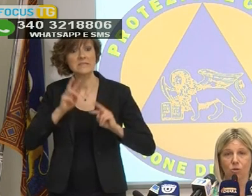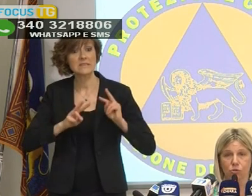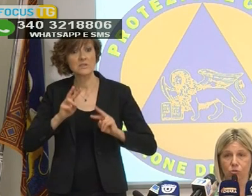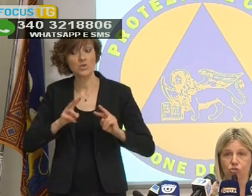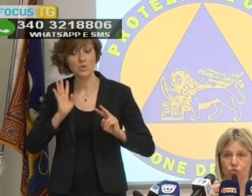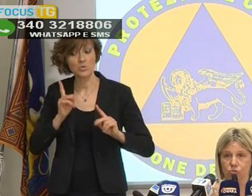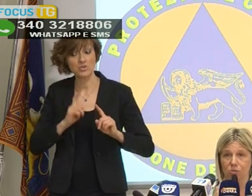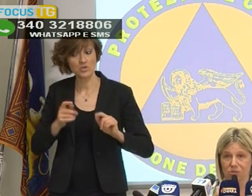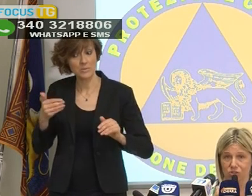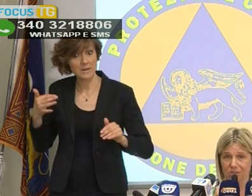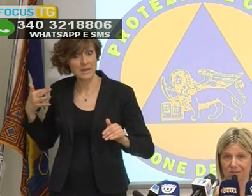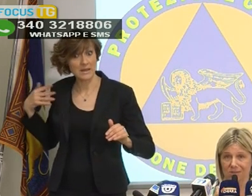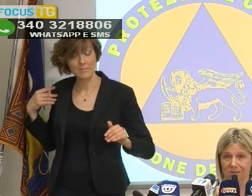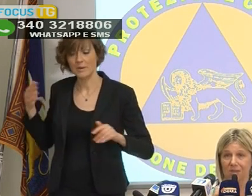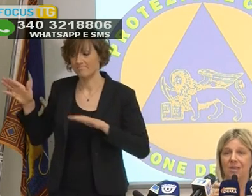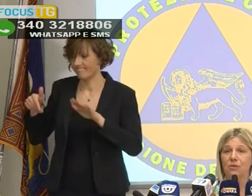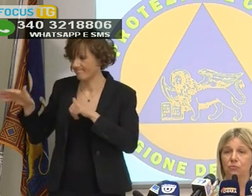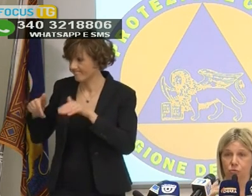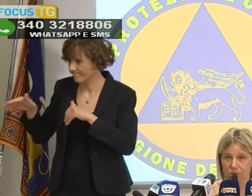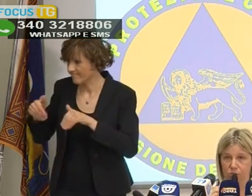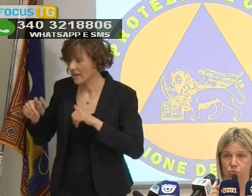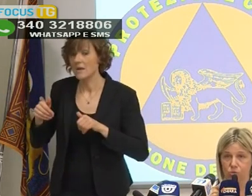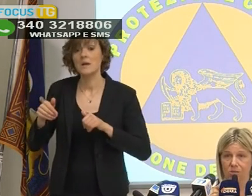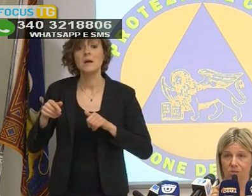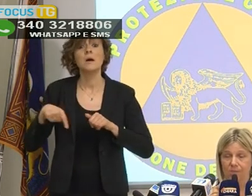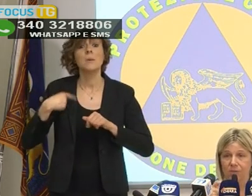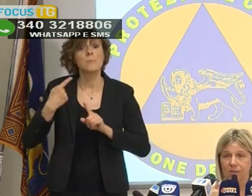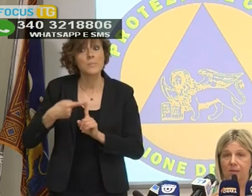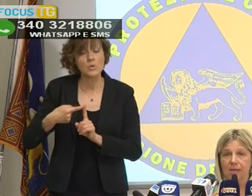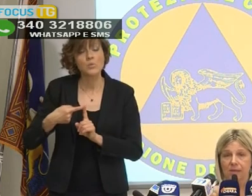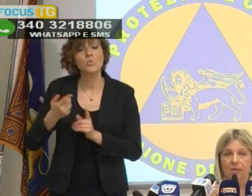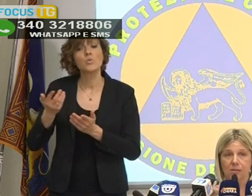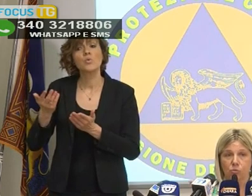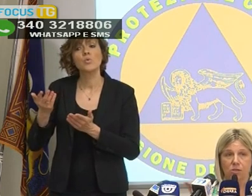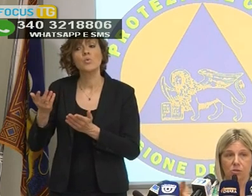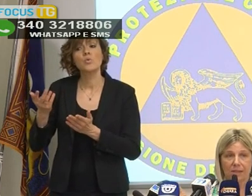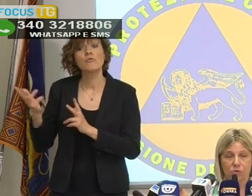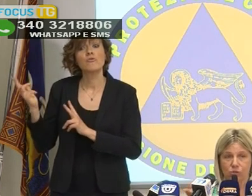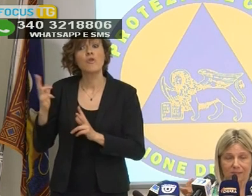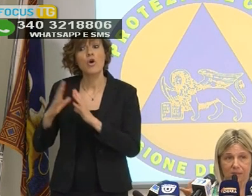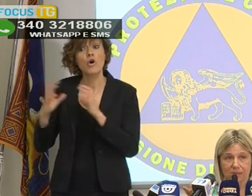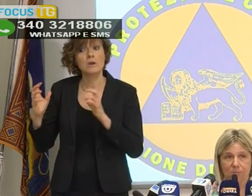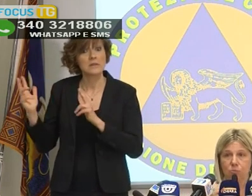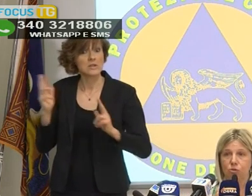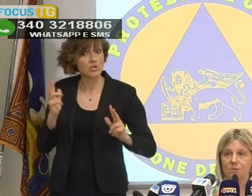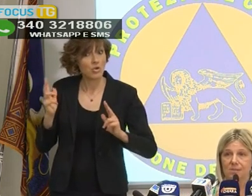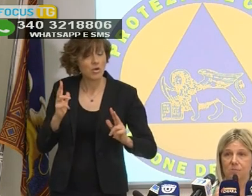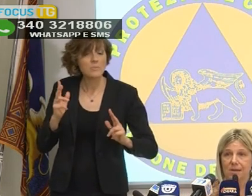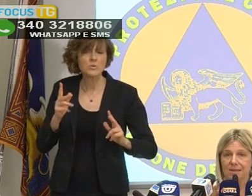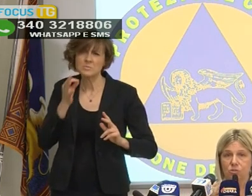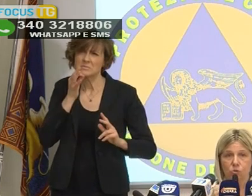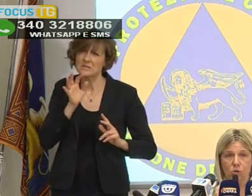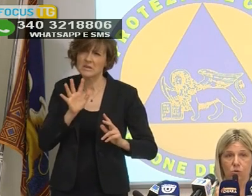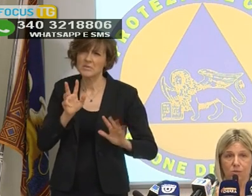stati nei 14 giorni precedenti, i fornitori, e quindi altri 80 tamponi. Mi